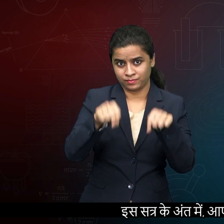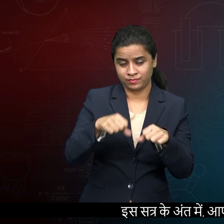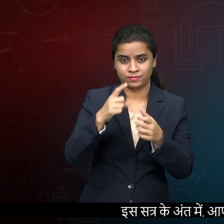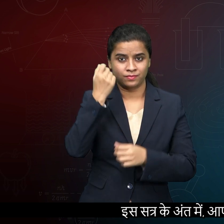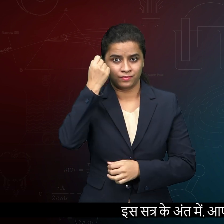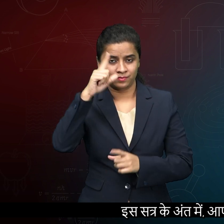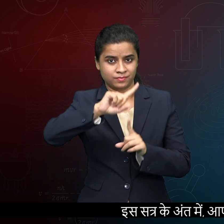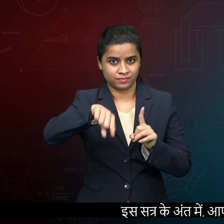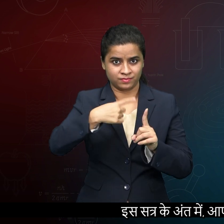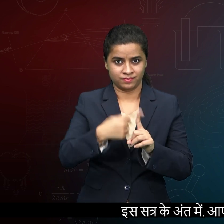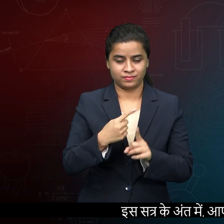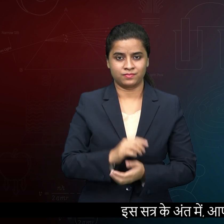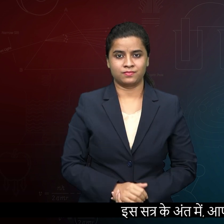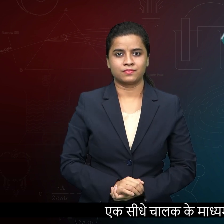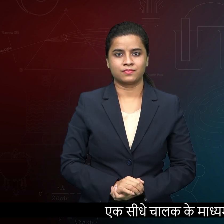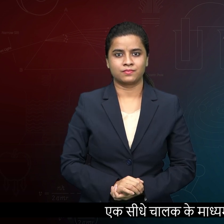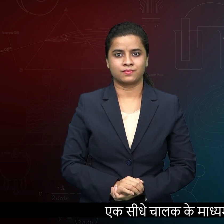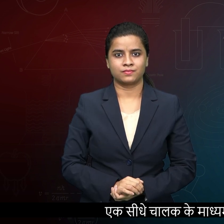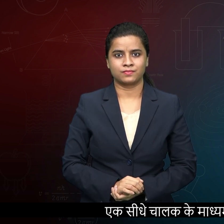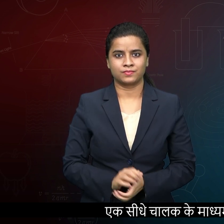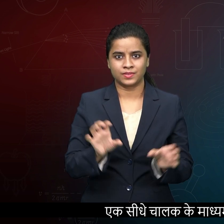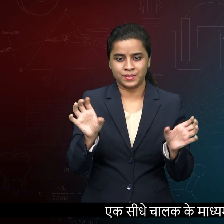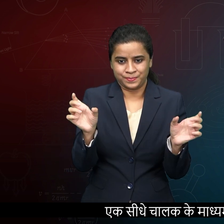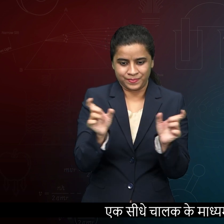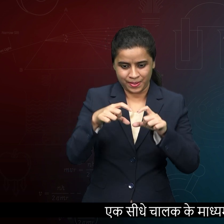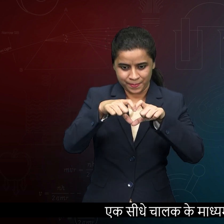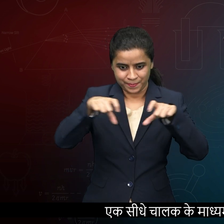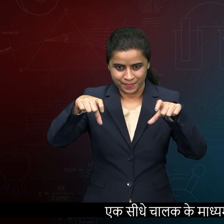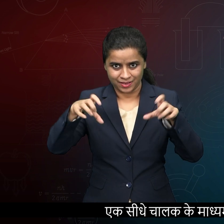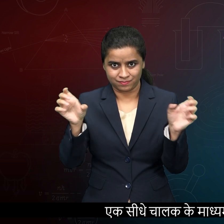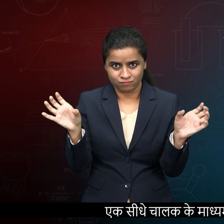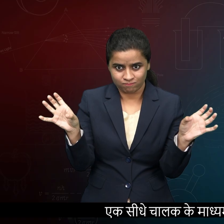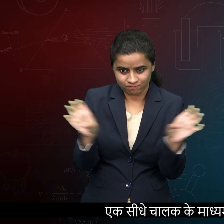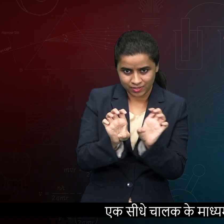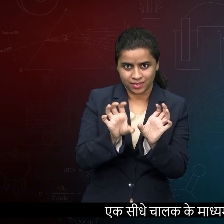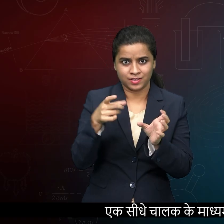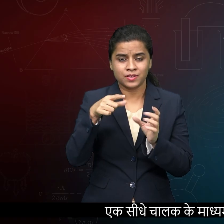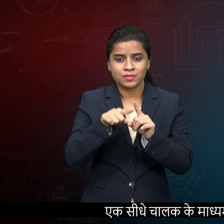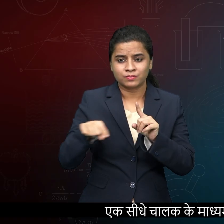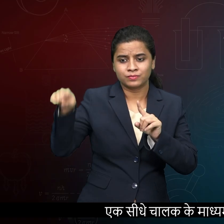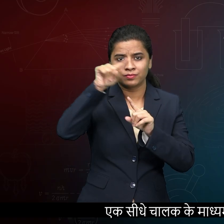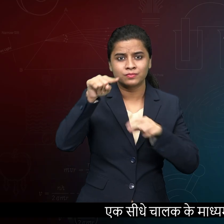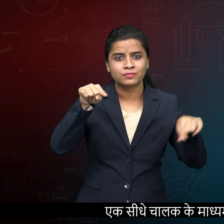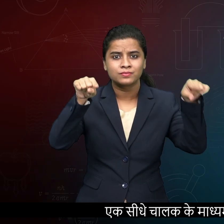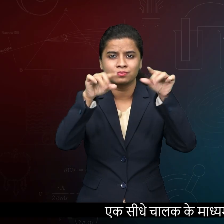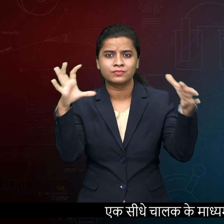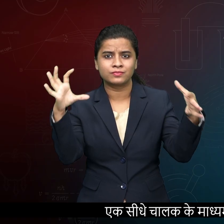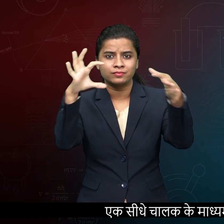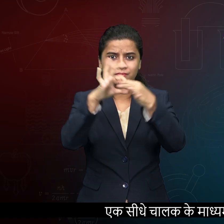बारे में समझ पाएंगे। एक सीधे चालक के माध्यम से एक वर्तमान के कारण